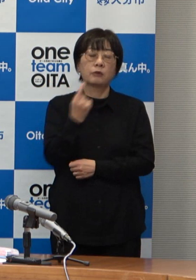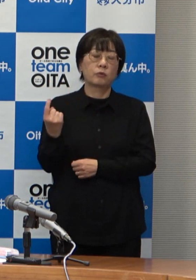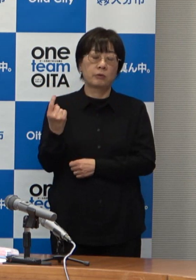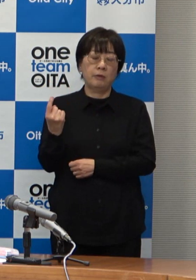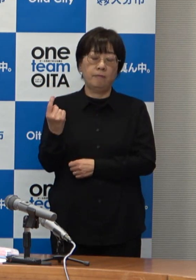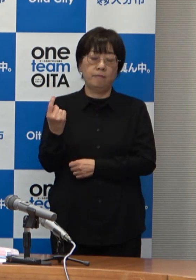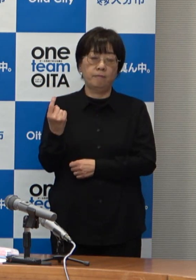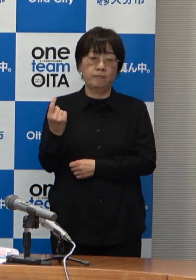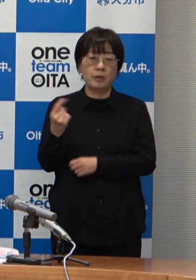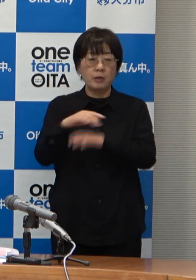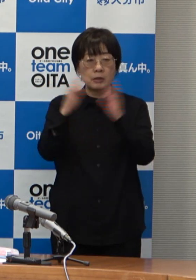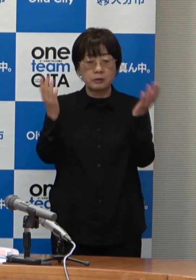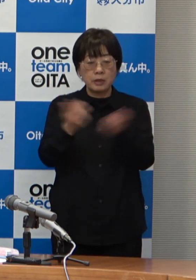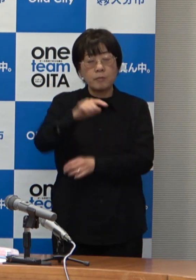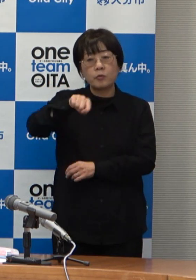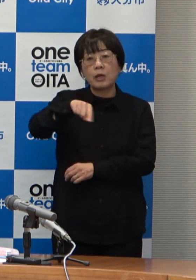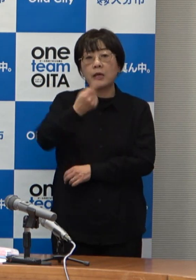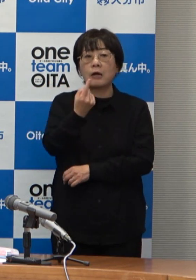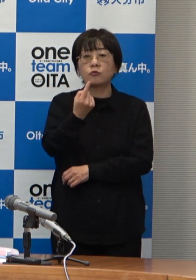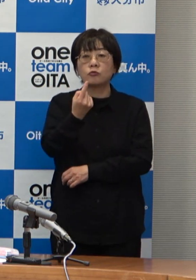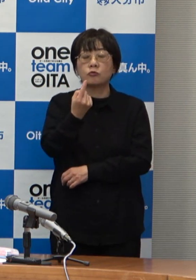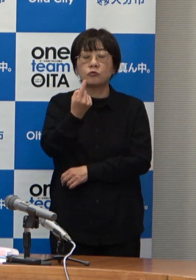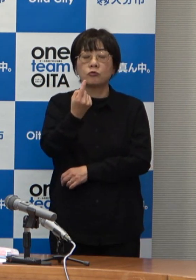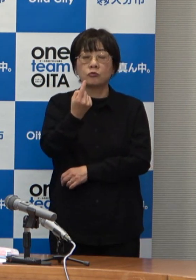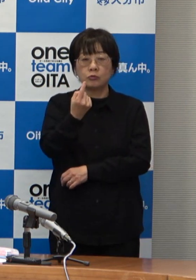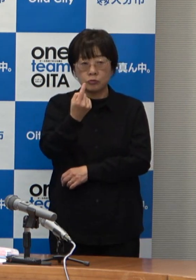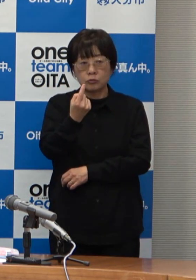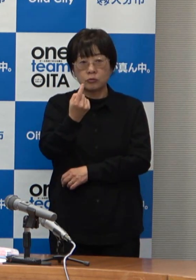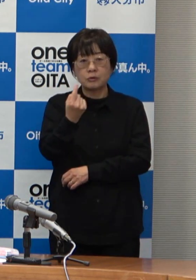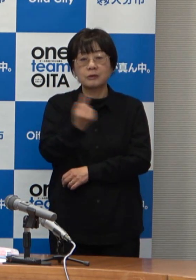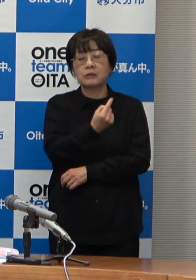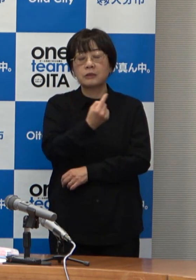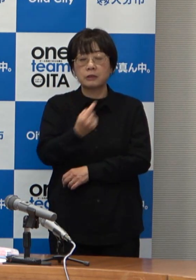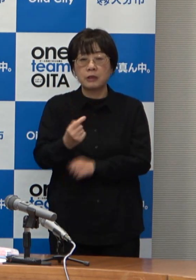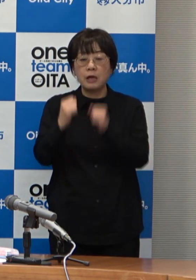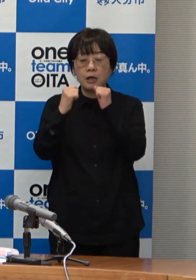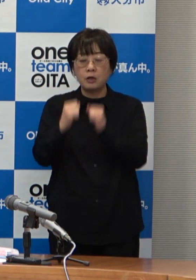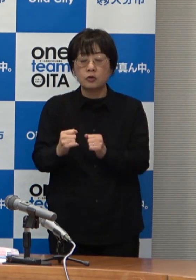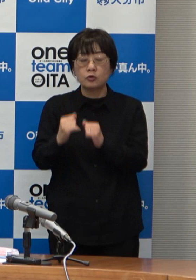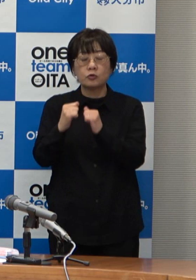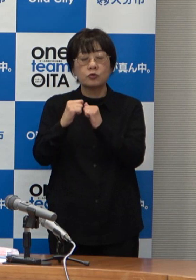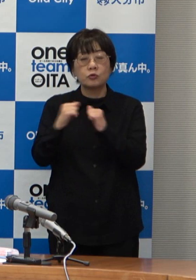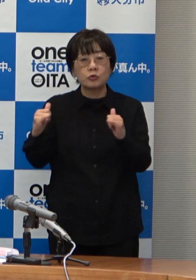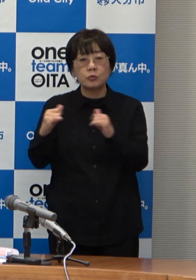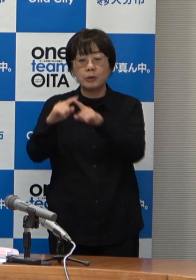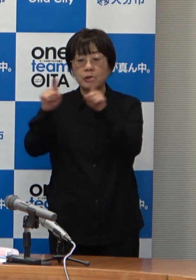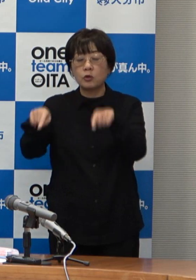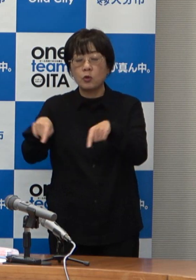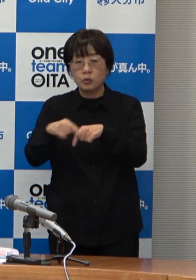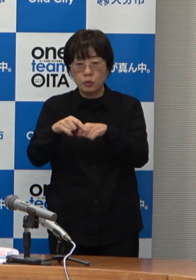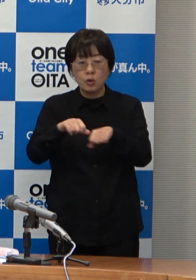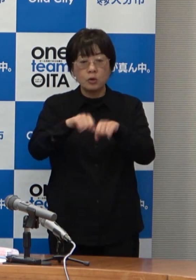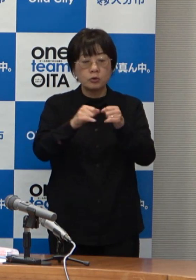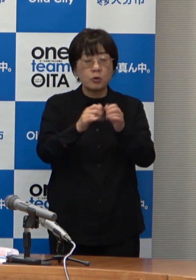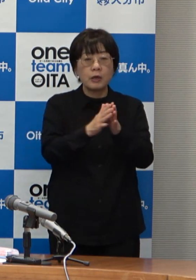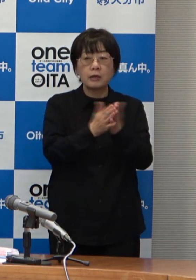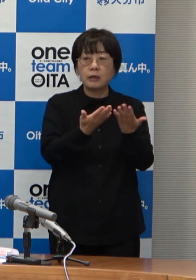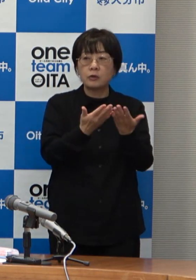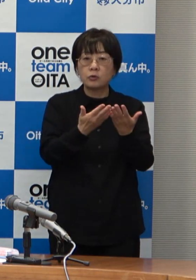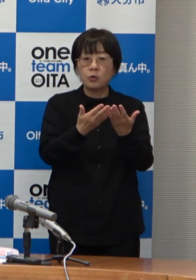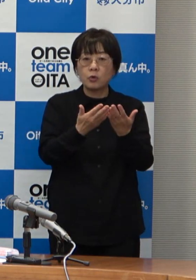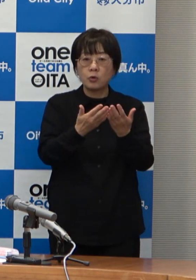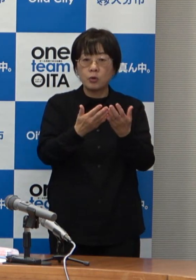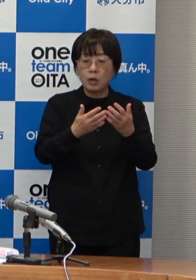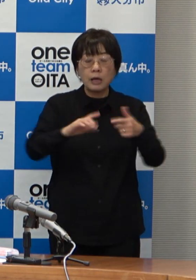え全部で100件が住民表と障害手帳の場所が違うというのがありまし